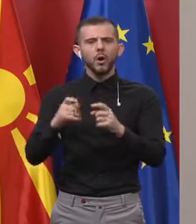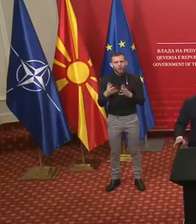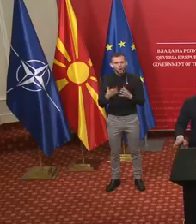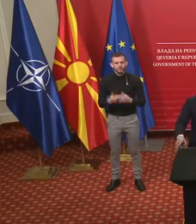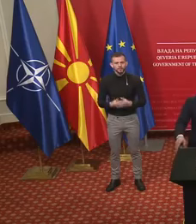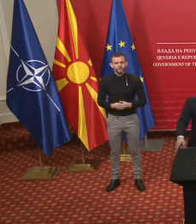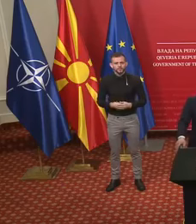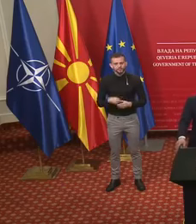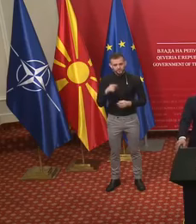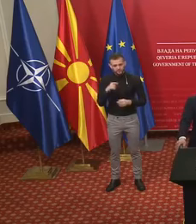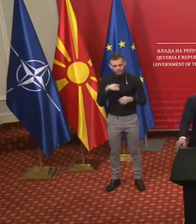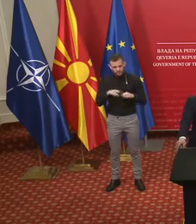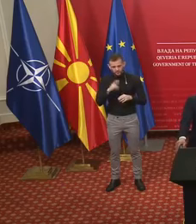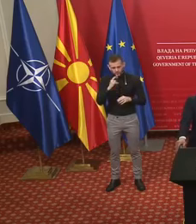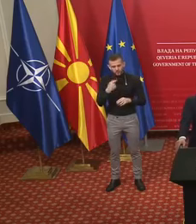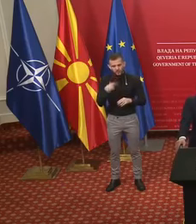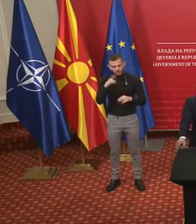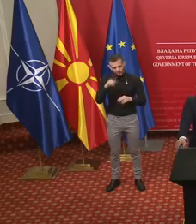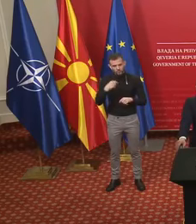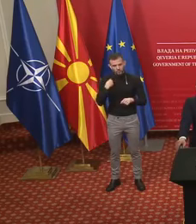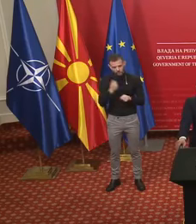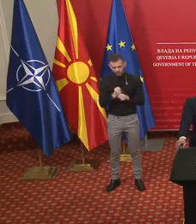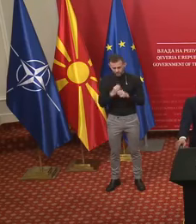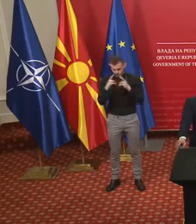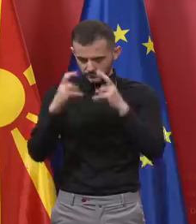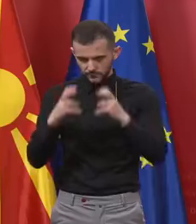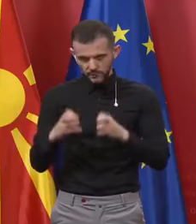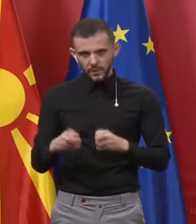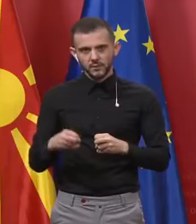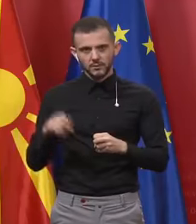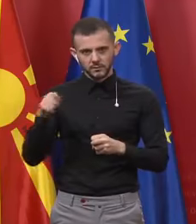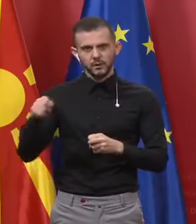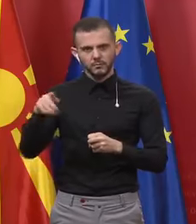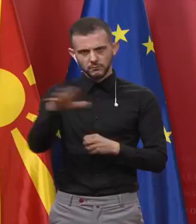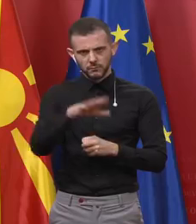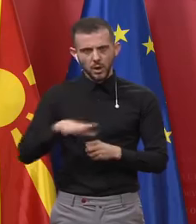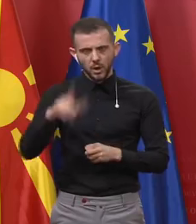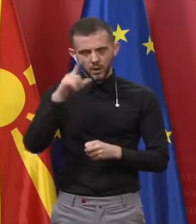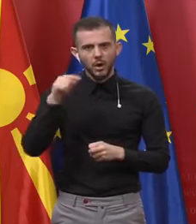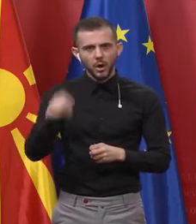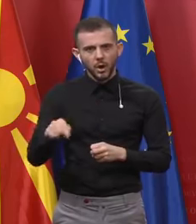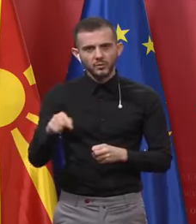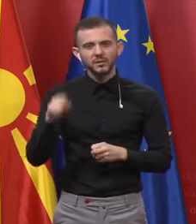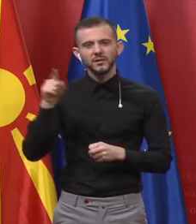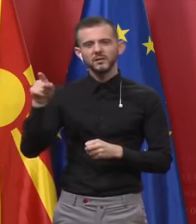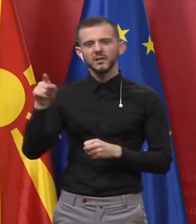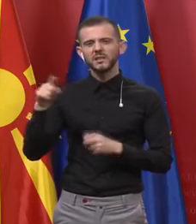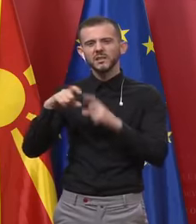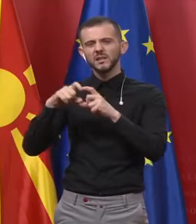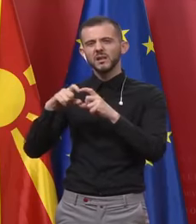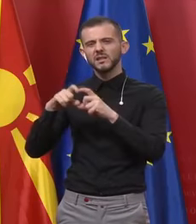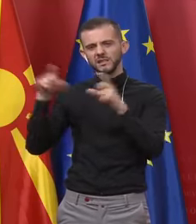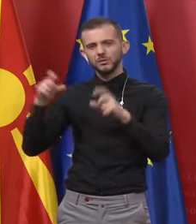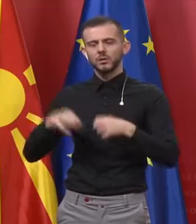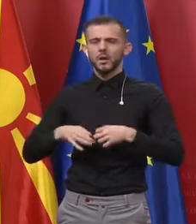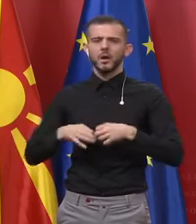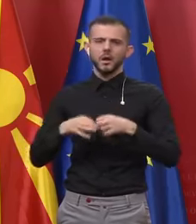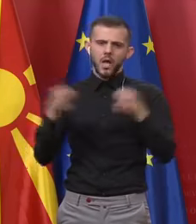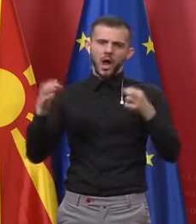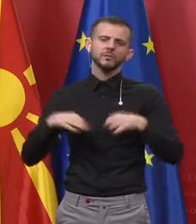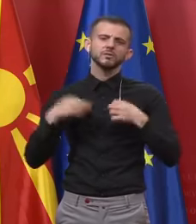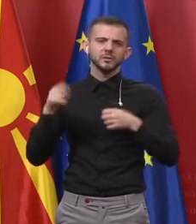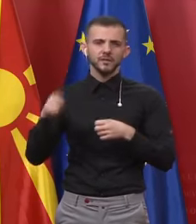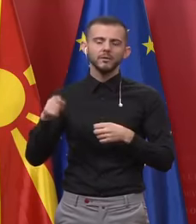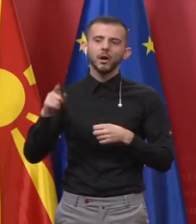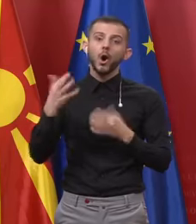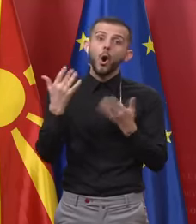Може да се направи анализа согласно местото на живење во електронската база во Институтот за јавно здравје, кои се во Струга, кои